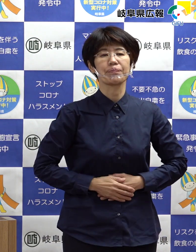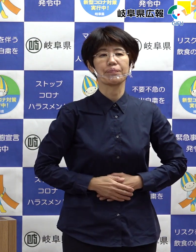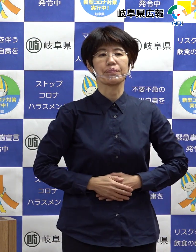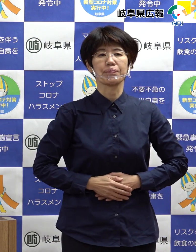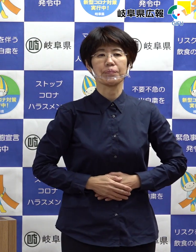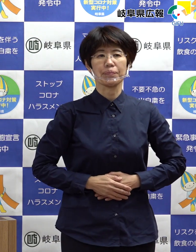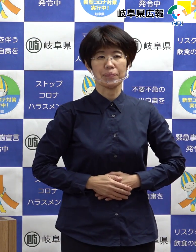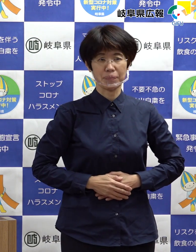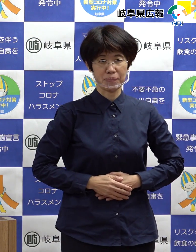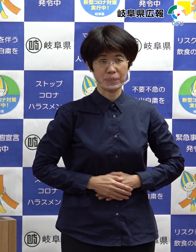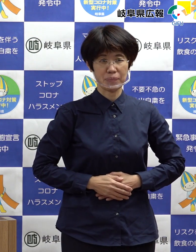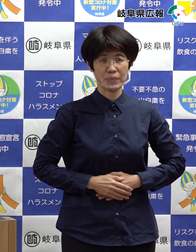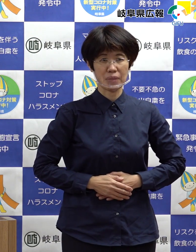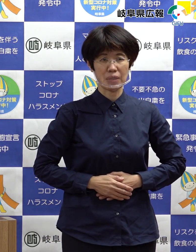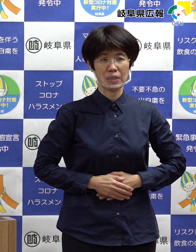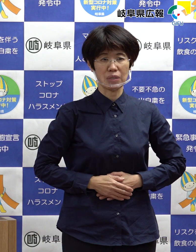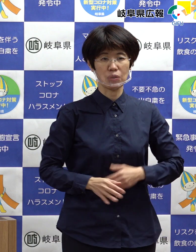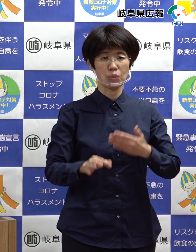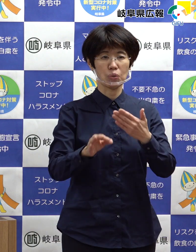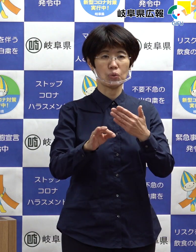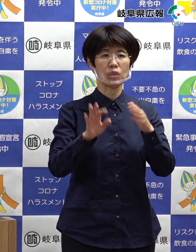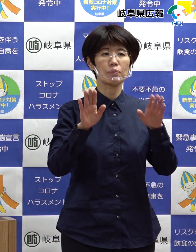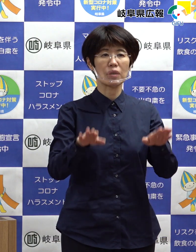まあ、というのが